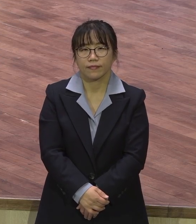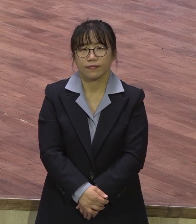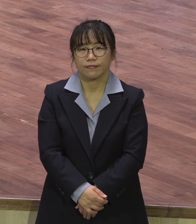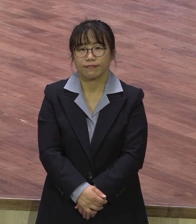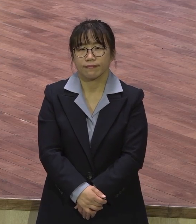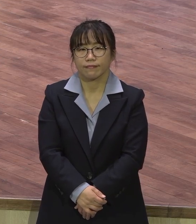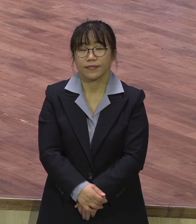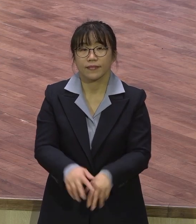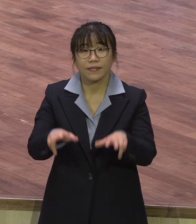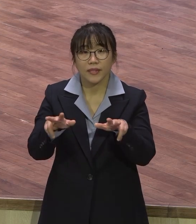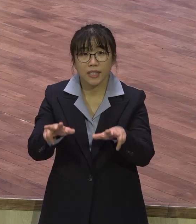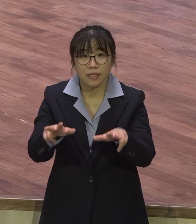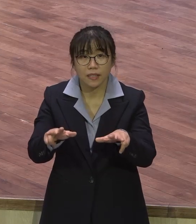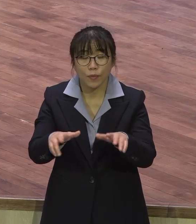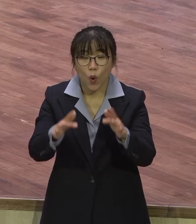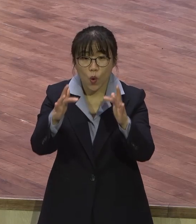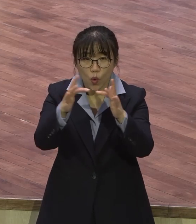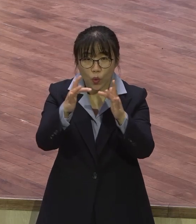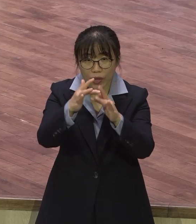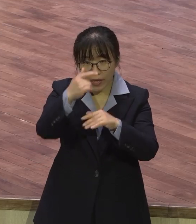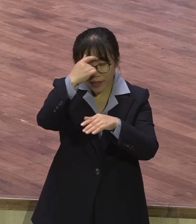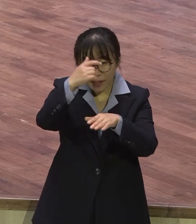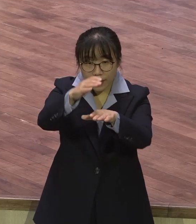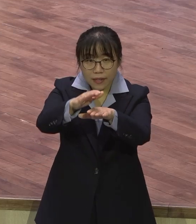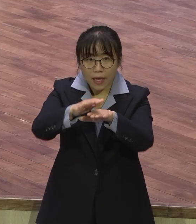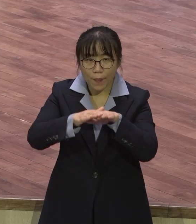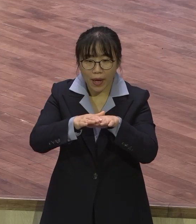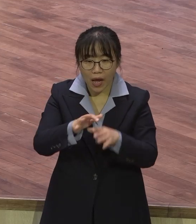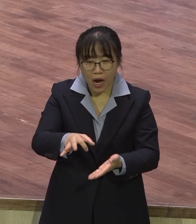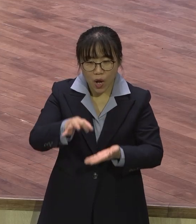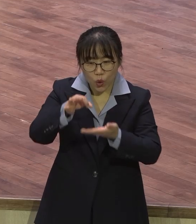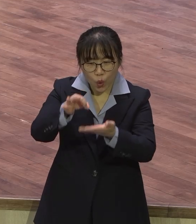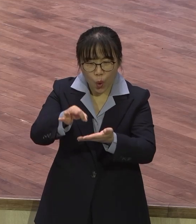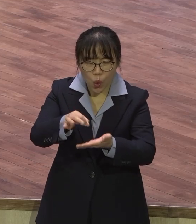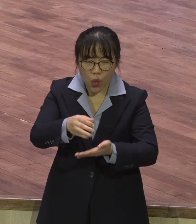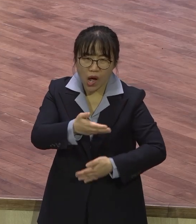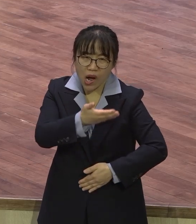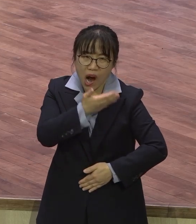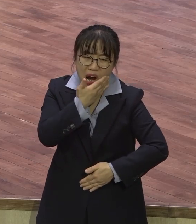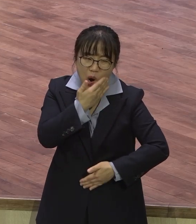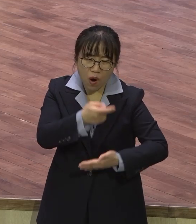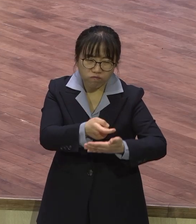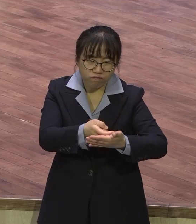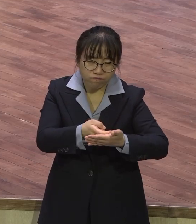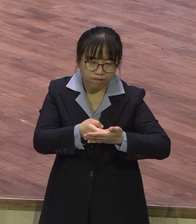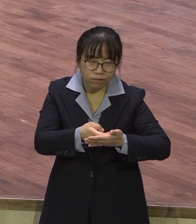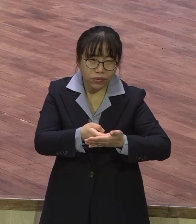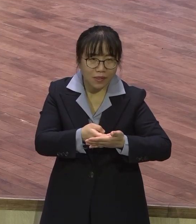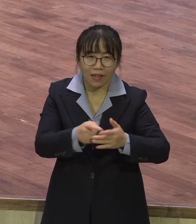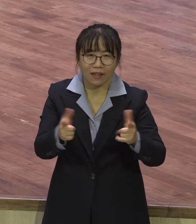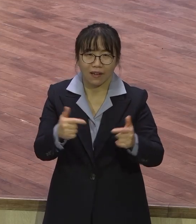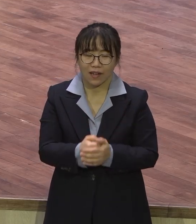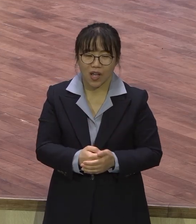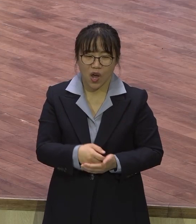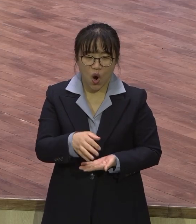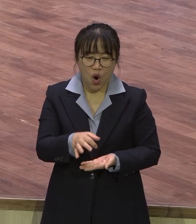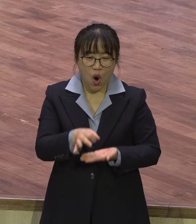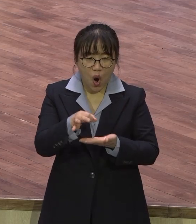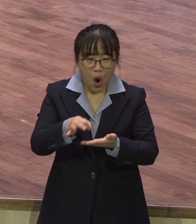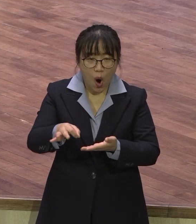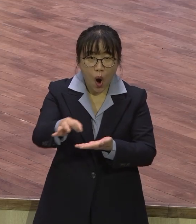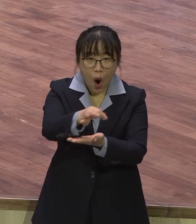전혀 온라인 예배라에서 헌금에 대해서 인색한다든가 헌금을 놓친다든가 헌금을 잃어버린다든가 그렇게